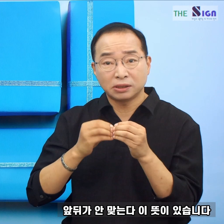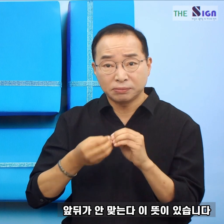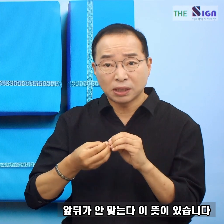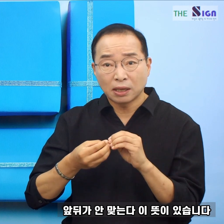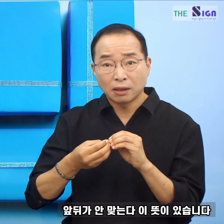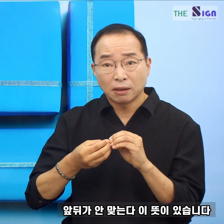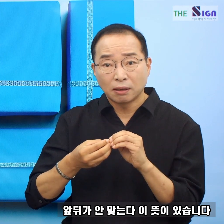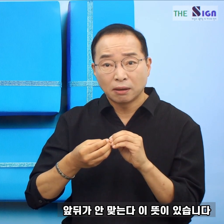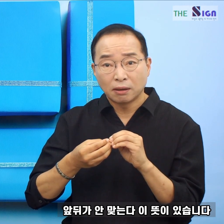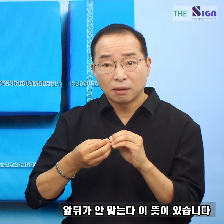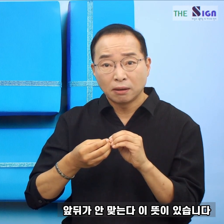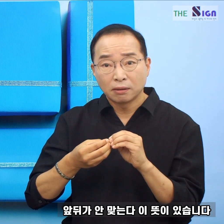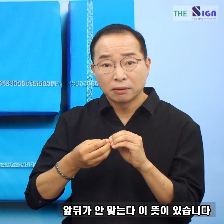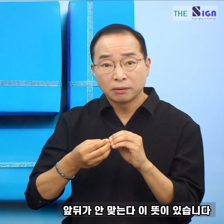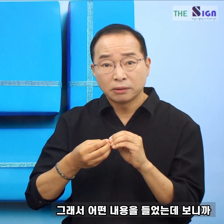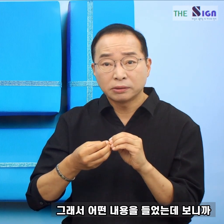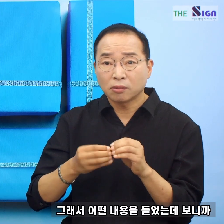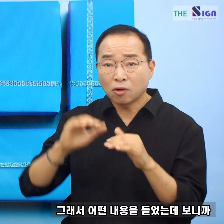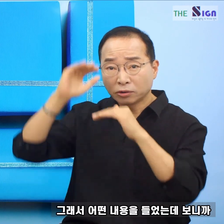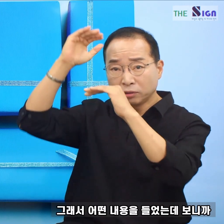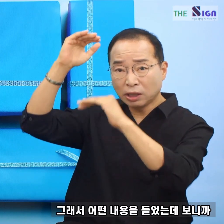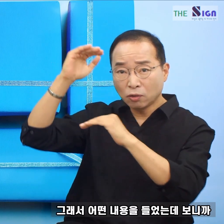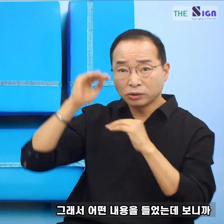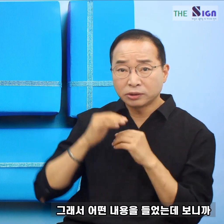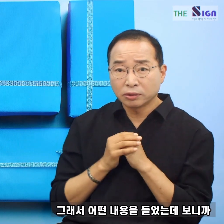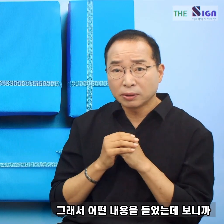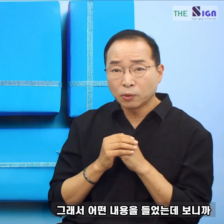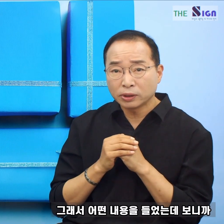있습니다. 그래서 어떤 내용을 들었는데 보니까